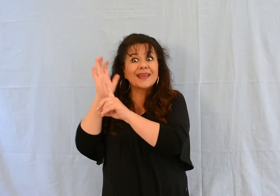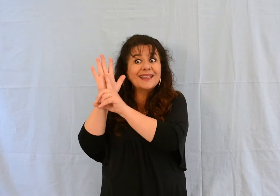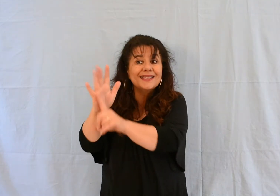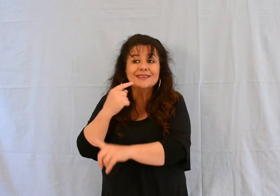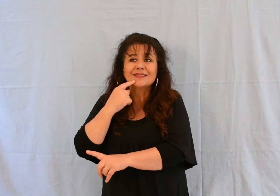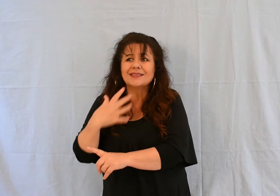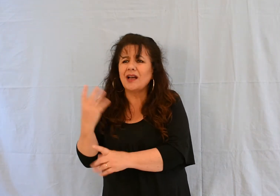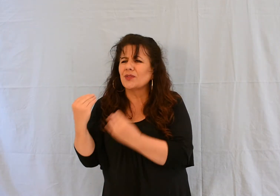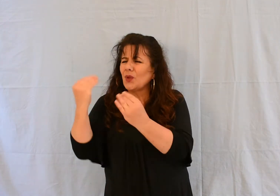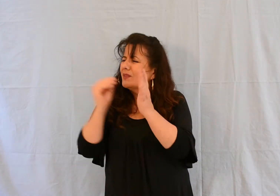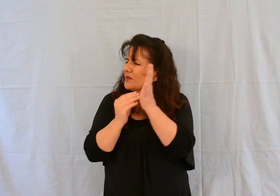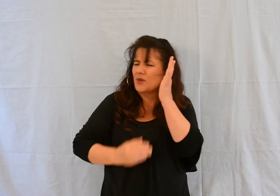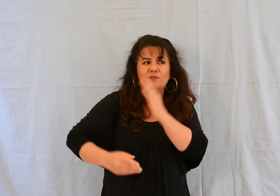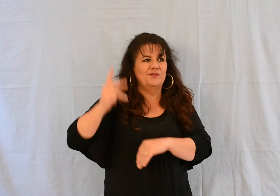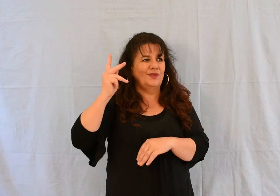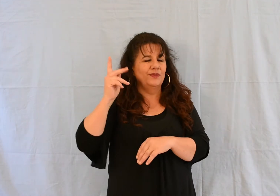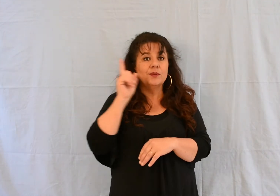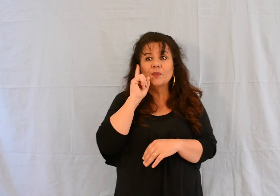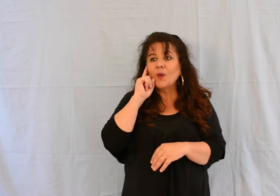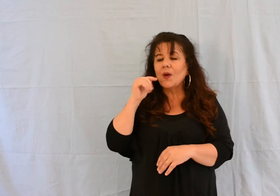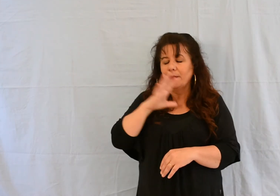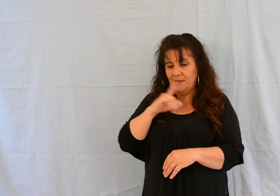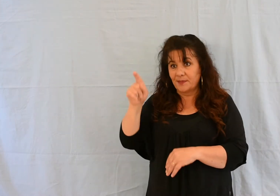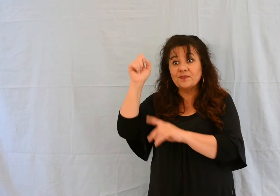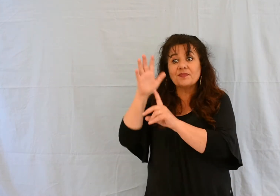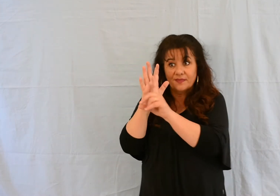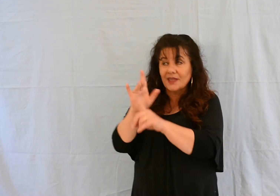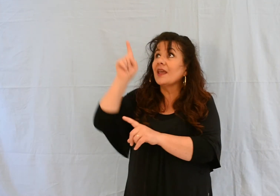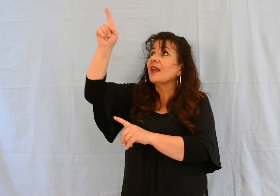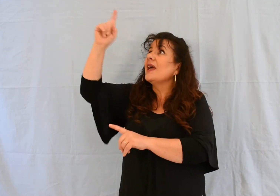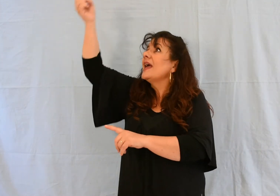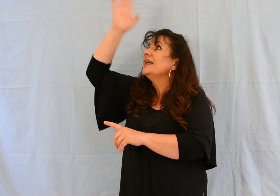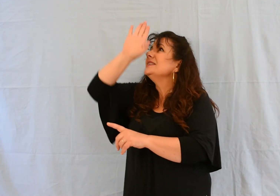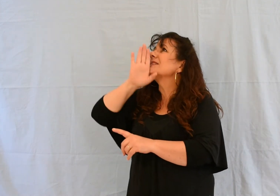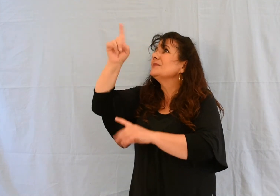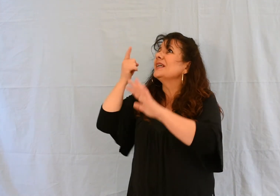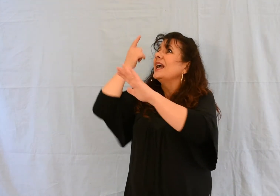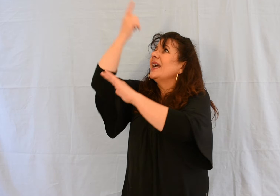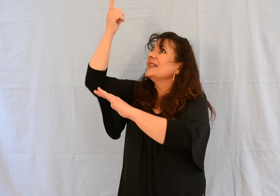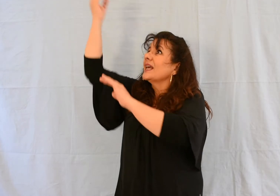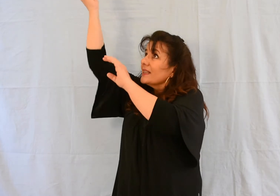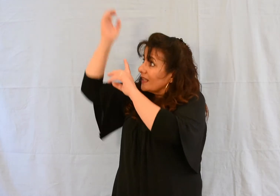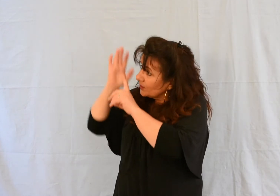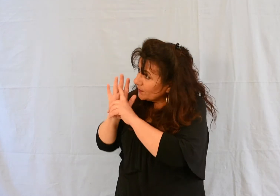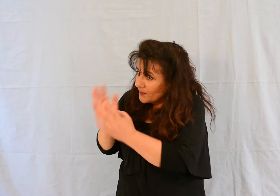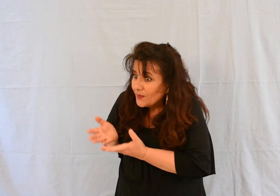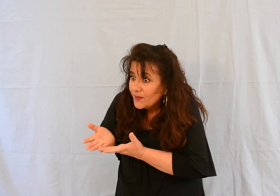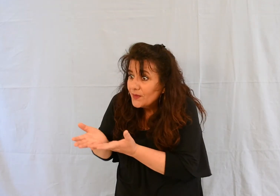Car le Christ, poussé par l'Esprit éternel, s'est offert lui-même